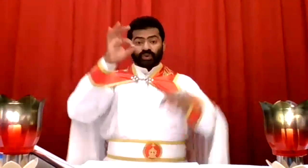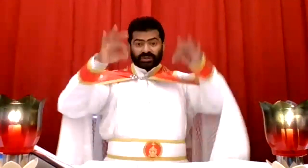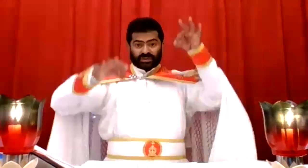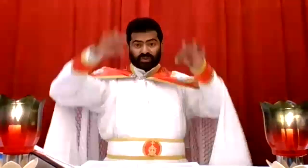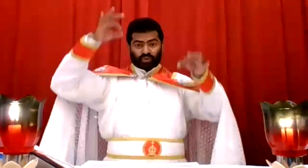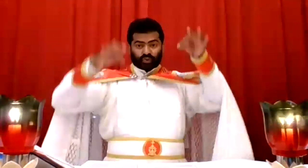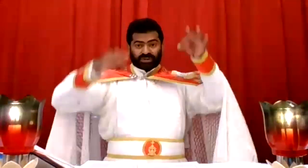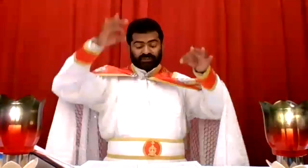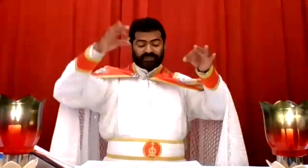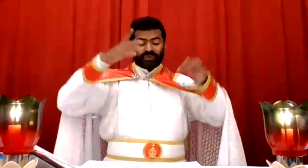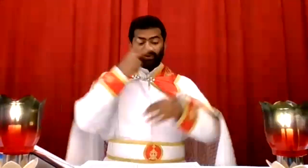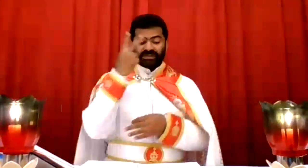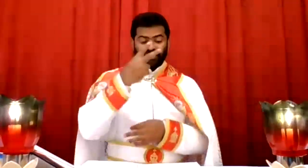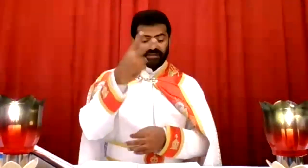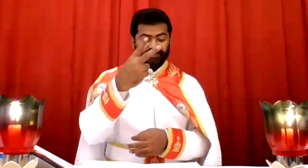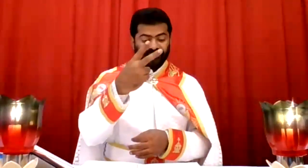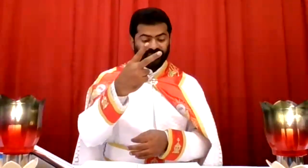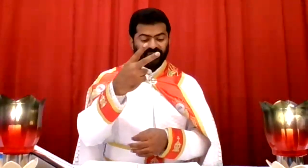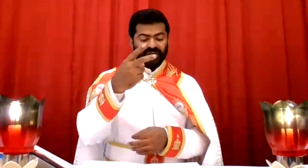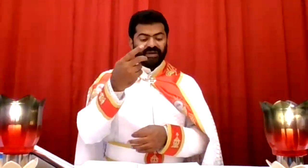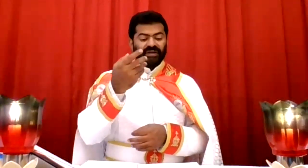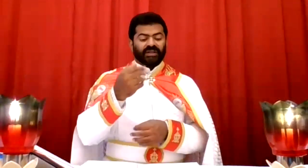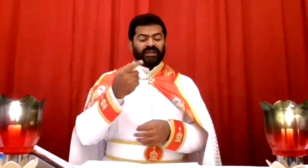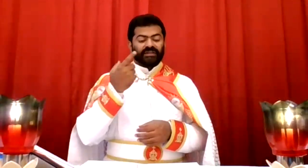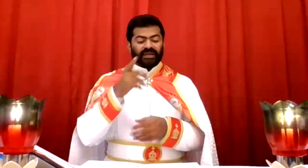to see